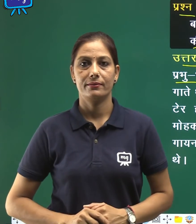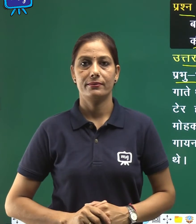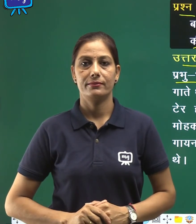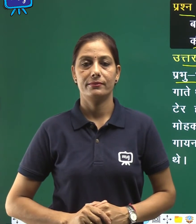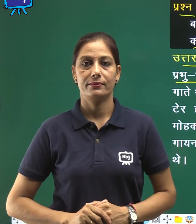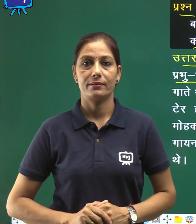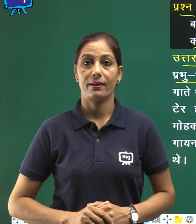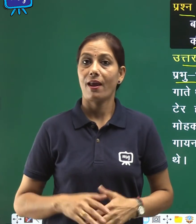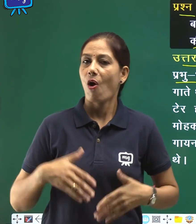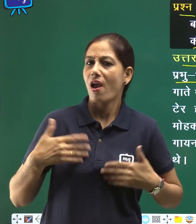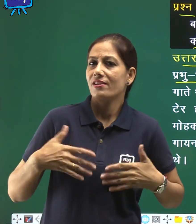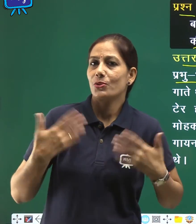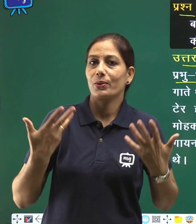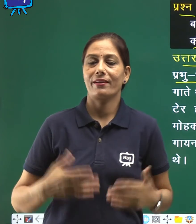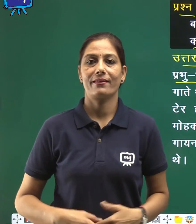मस्ती भरे